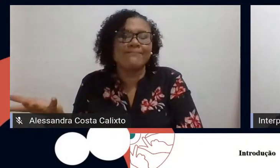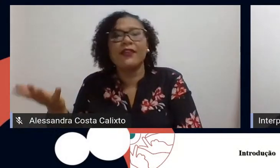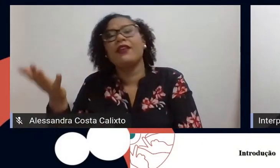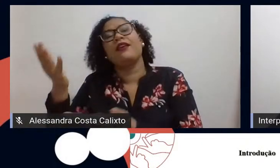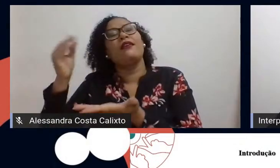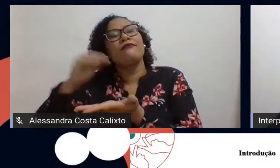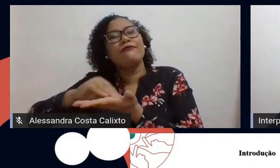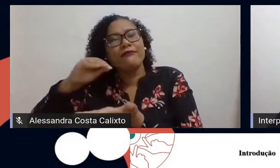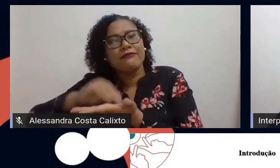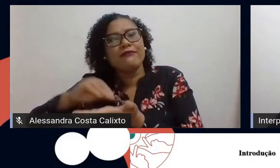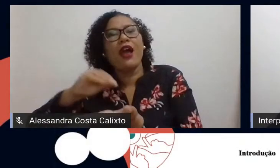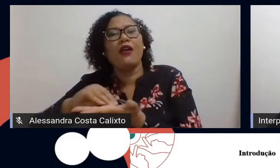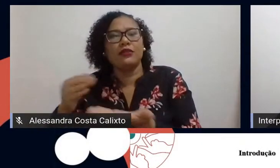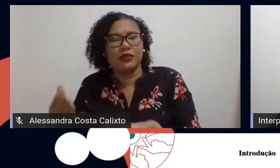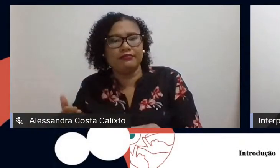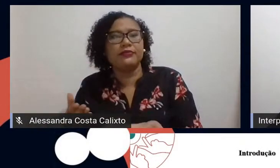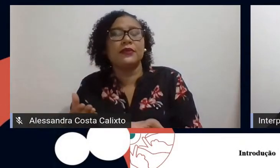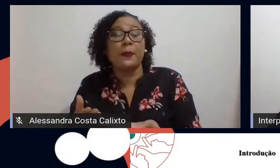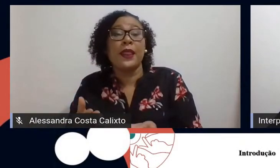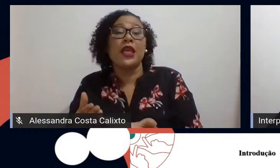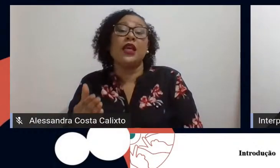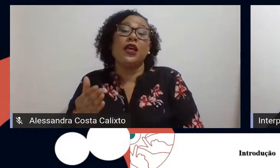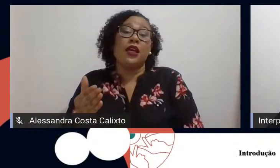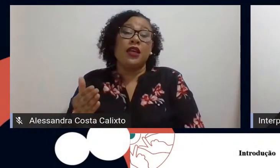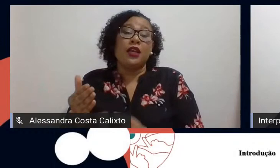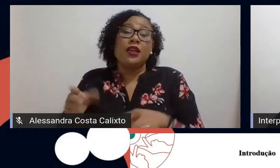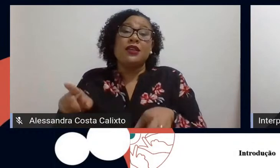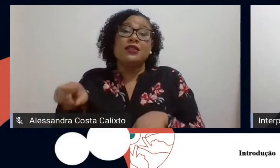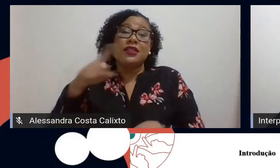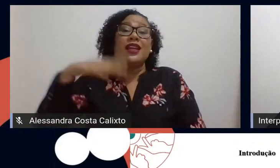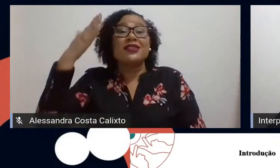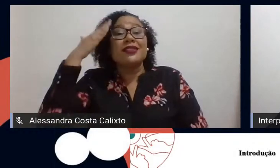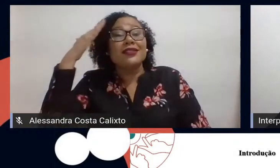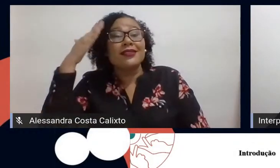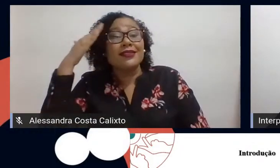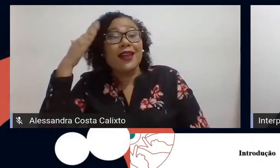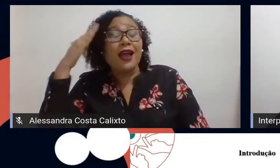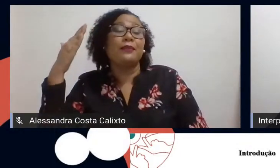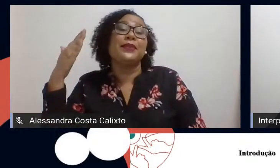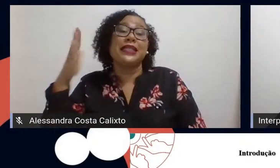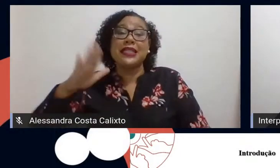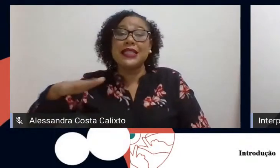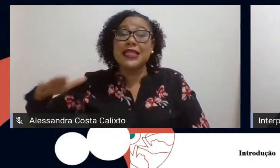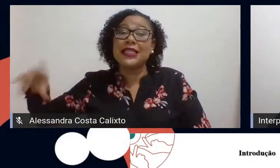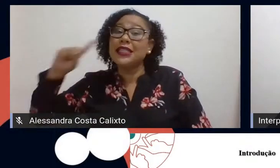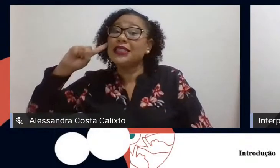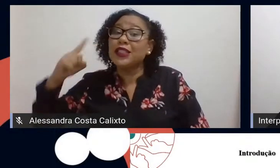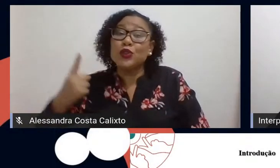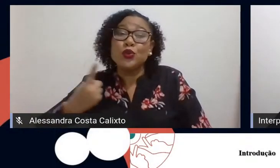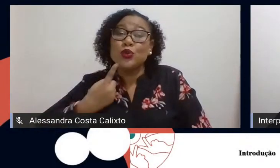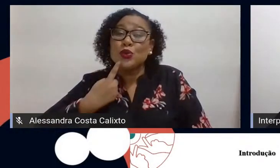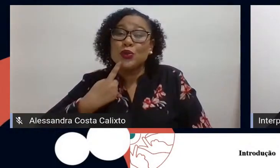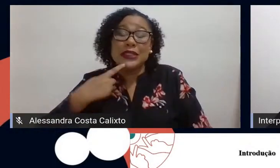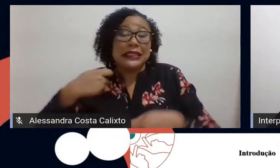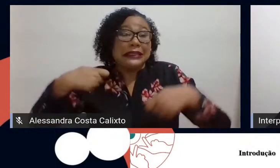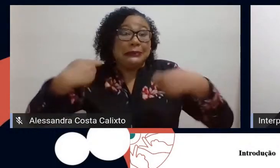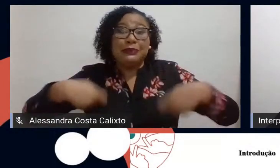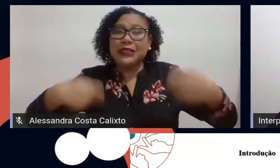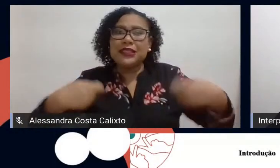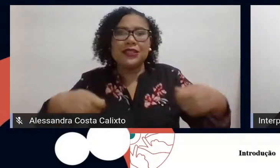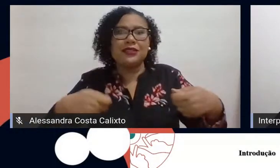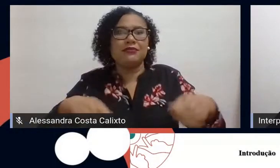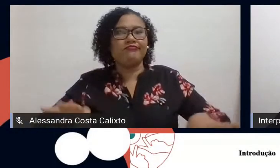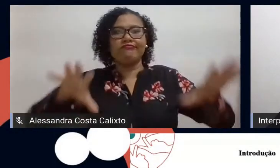linguística pros surdos. Nós percebemos ausências de alguns fatores e nós entendemos